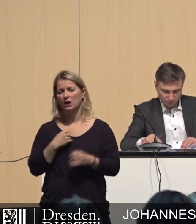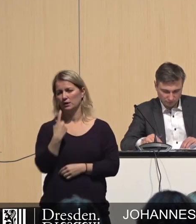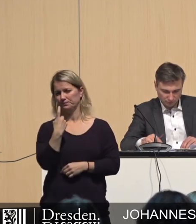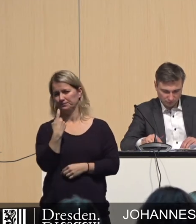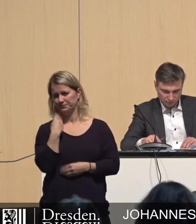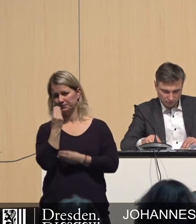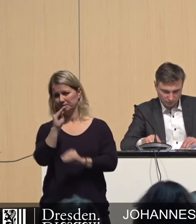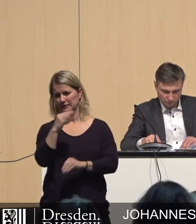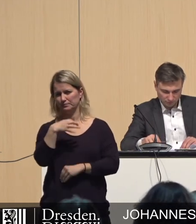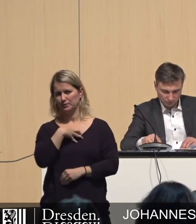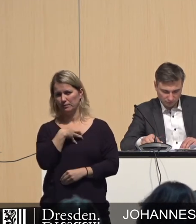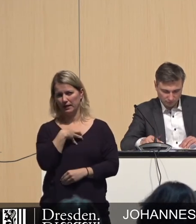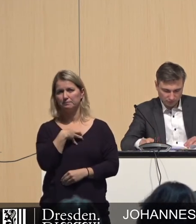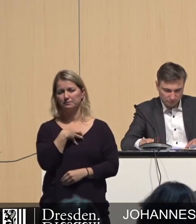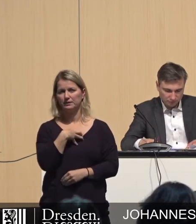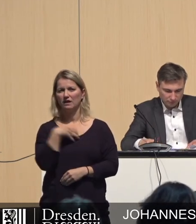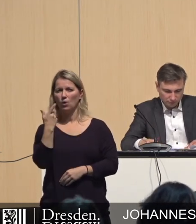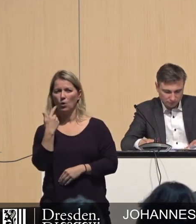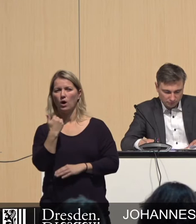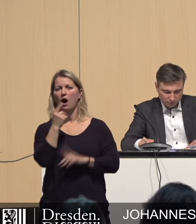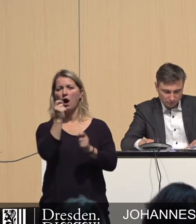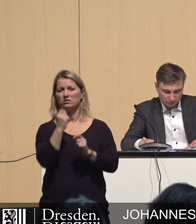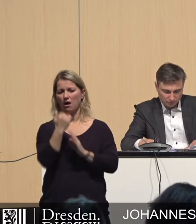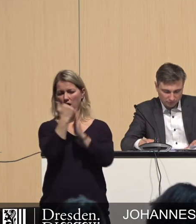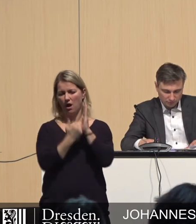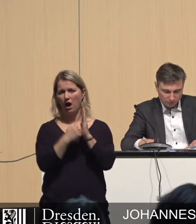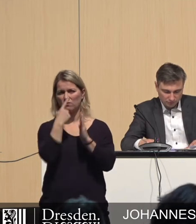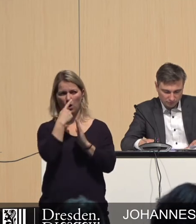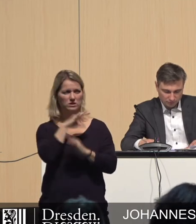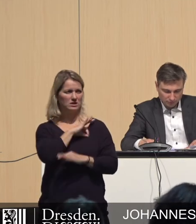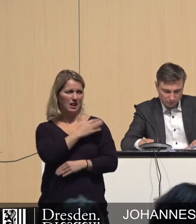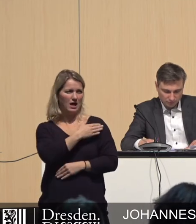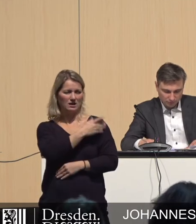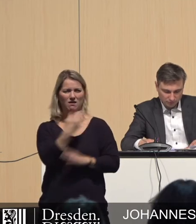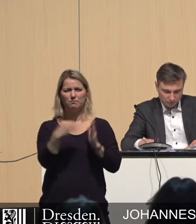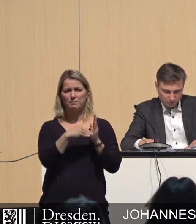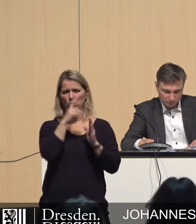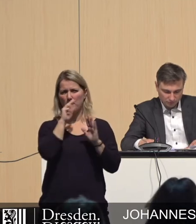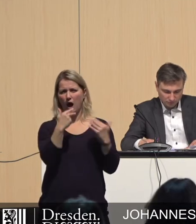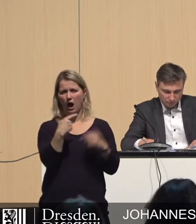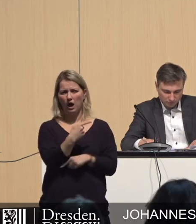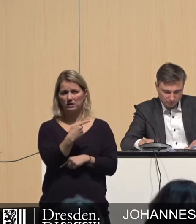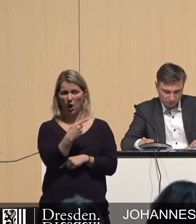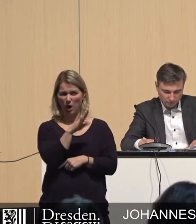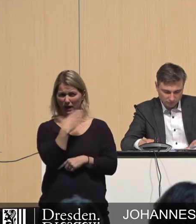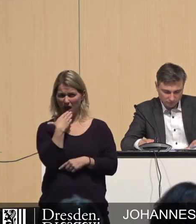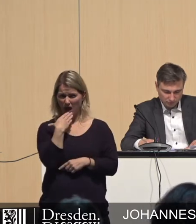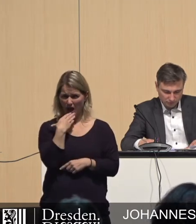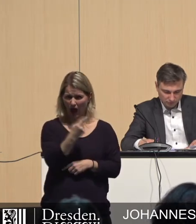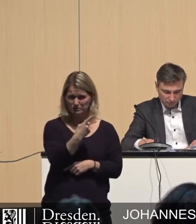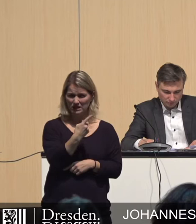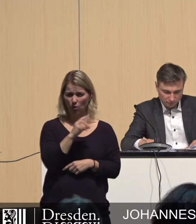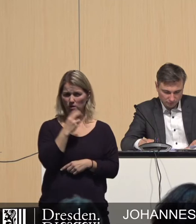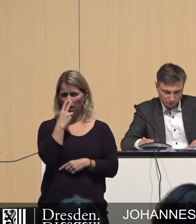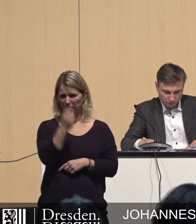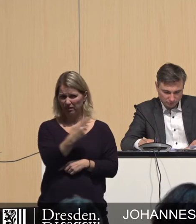Problem hinweisen, was wir in dem Punkt 8 des Antrags der Linken haben. Ich weiß nicht, ob das Absicht ist oder ein Versehen